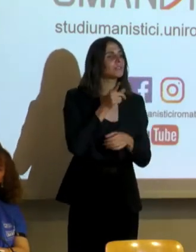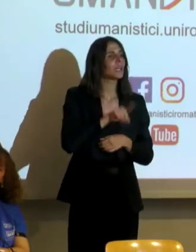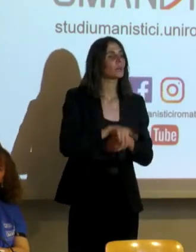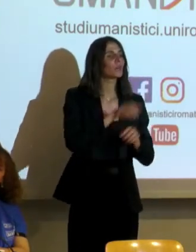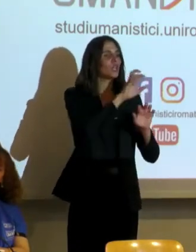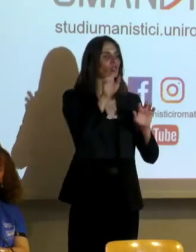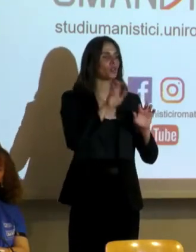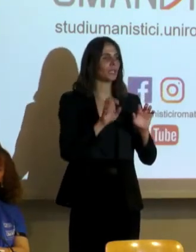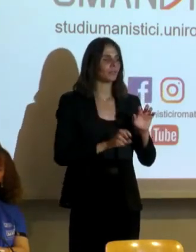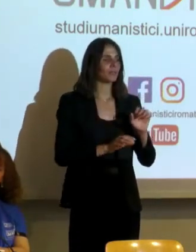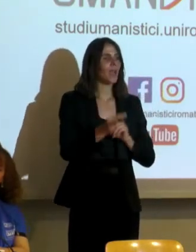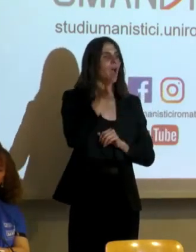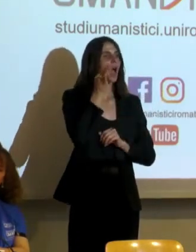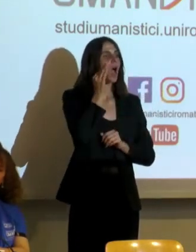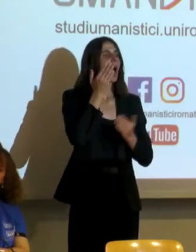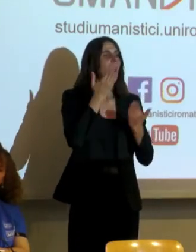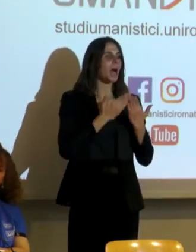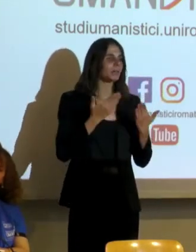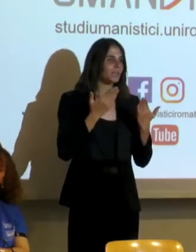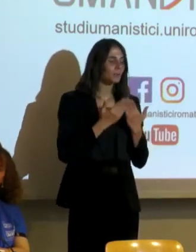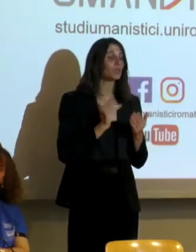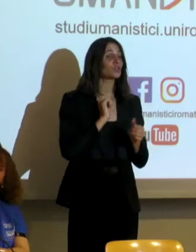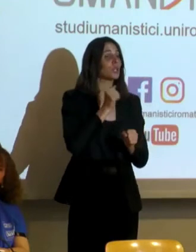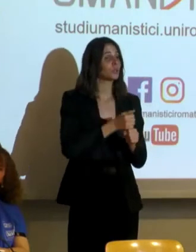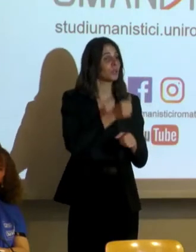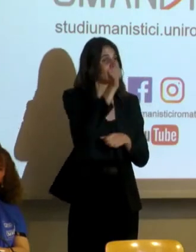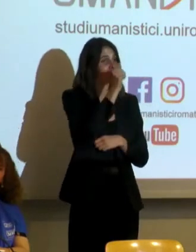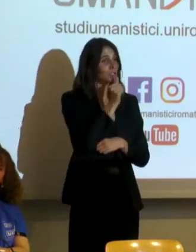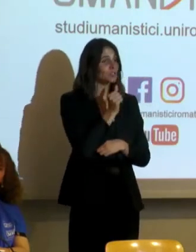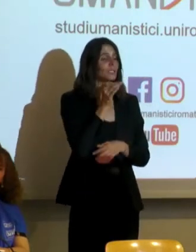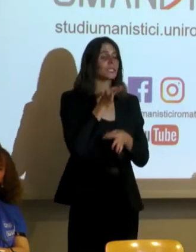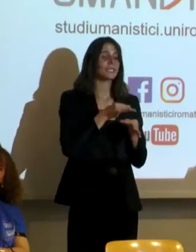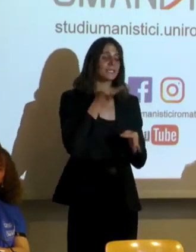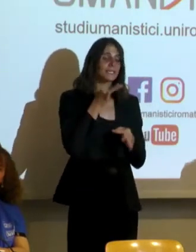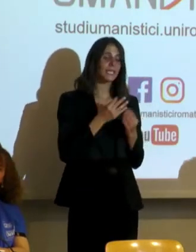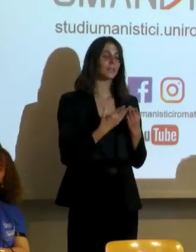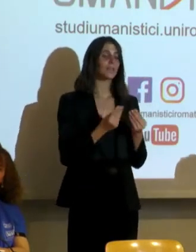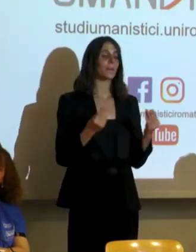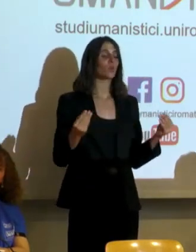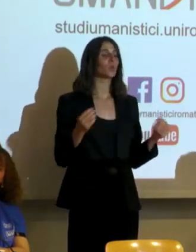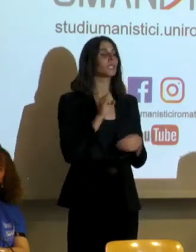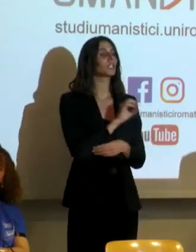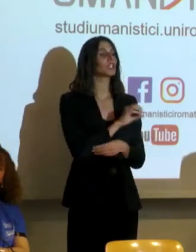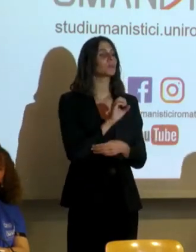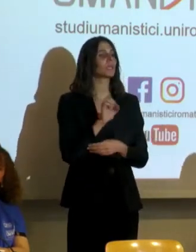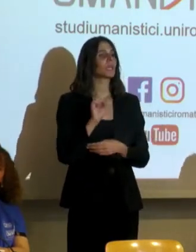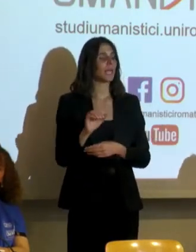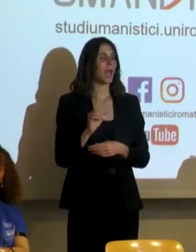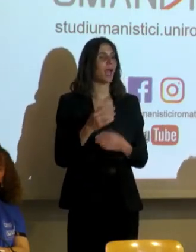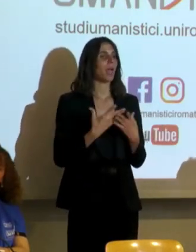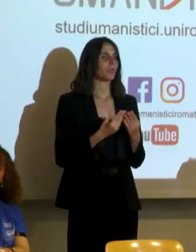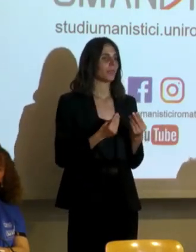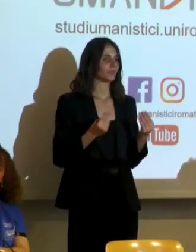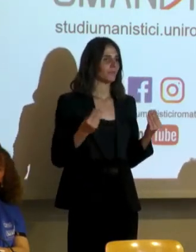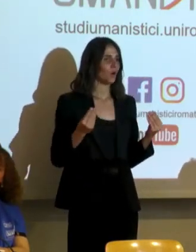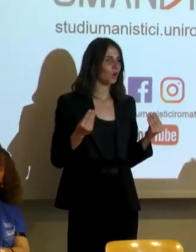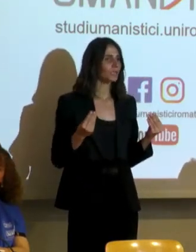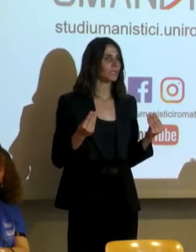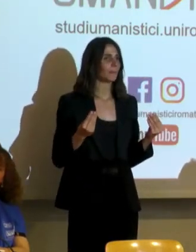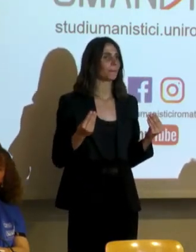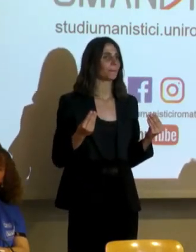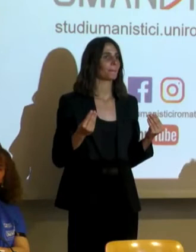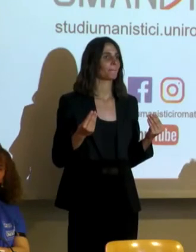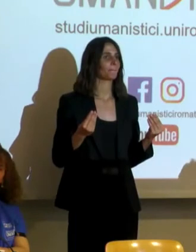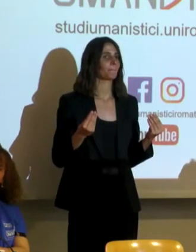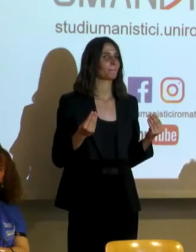significa anche storia delle religioni, significa insomma quella multidisciplinarietà che tante volte è un po' evocata come vessillo